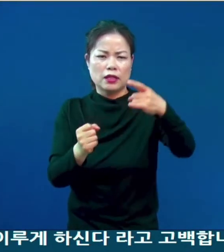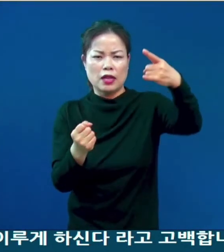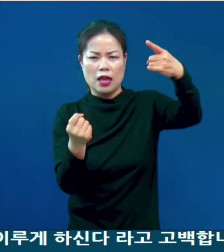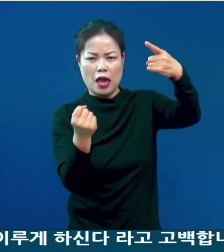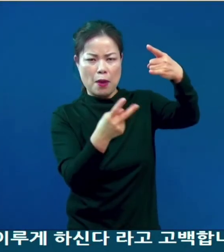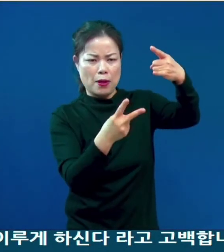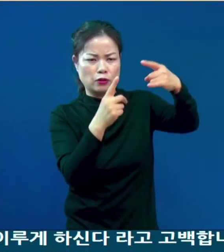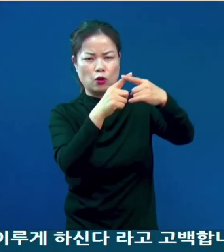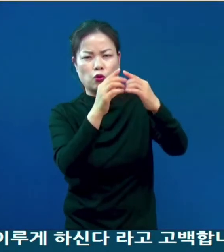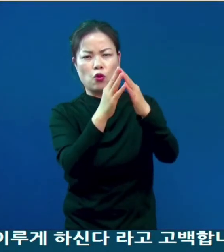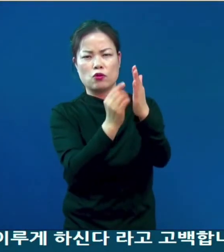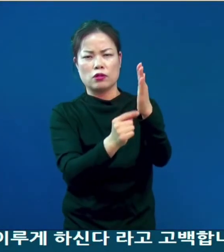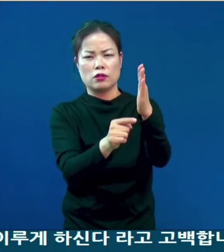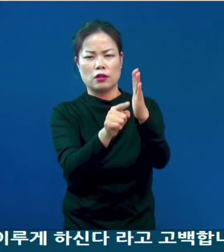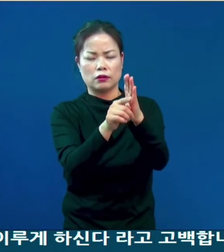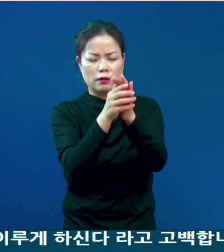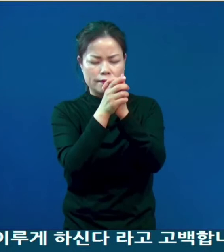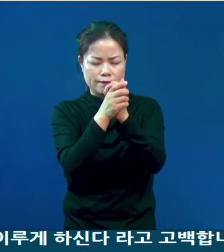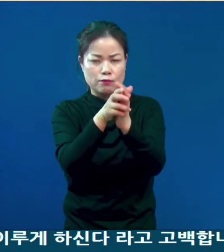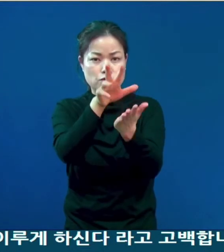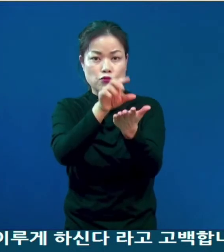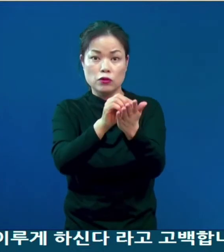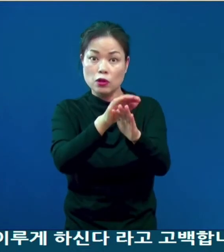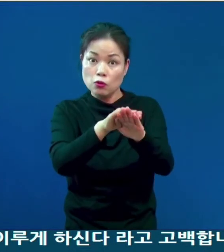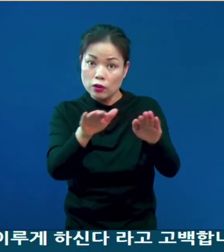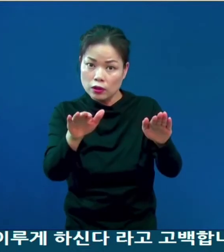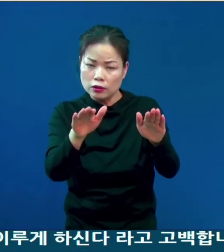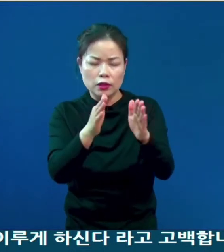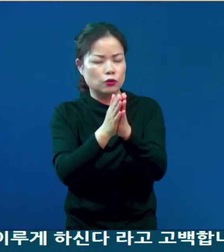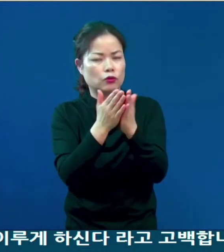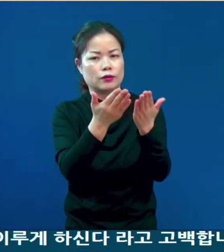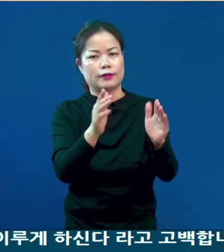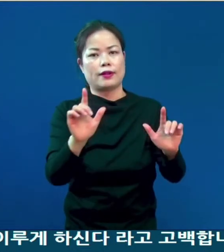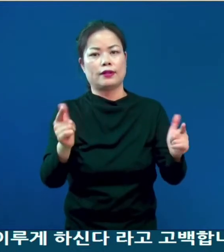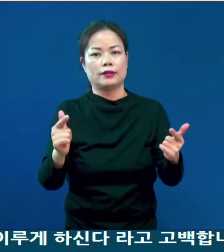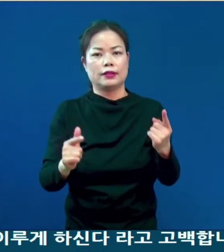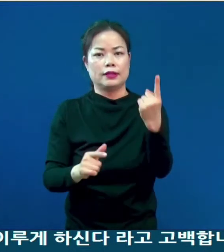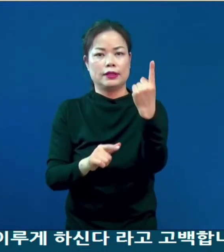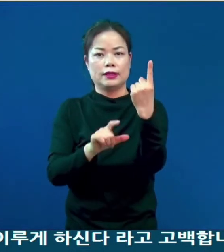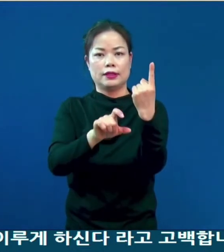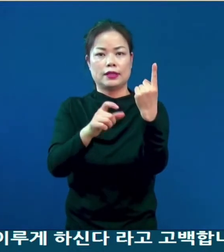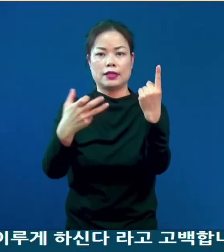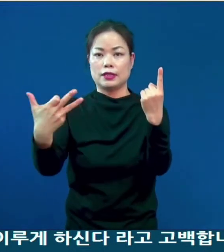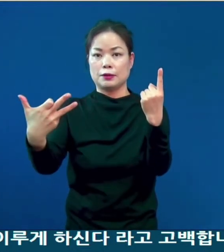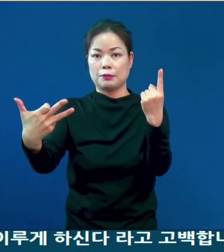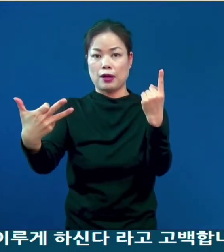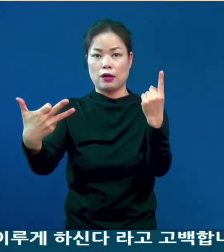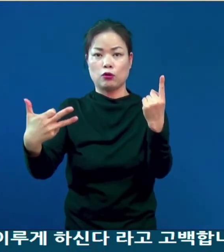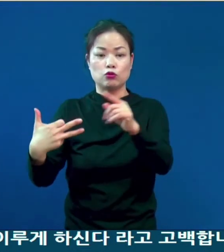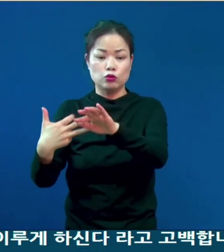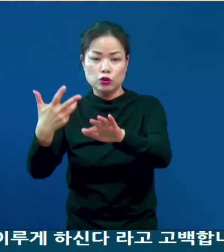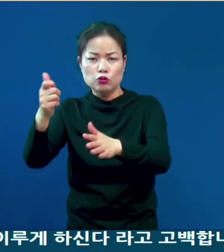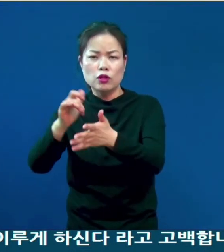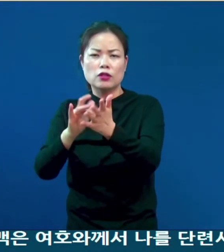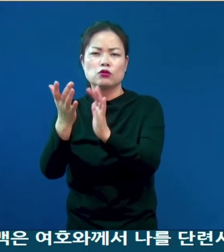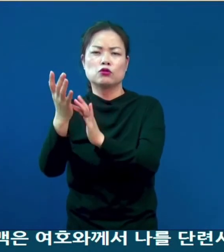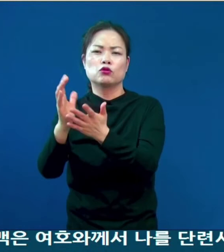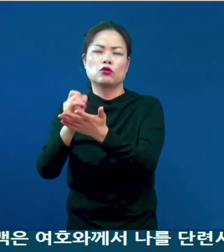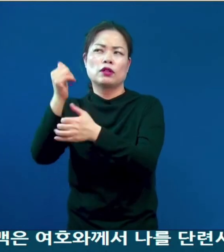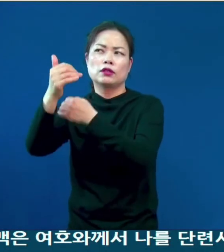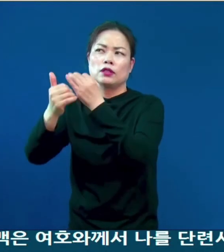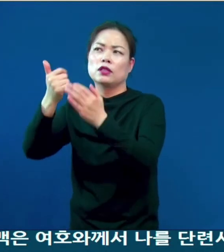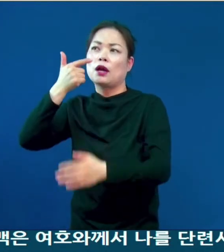성도들을 위해서 기도하면서 그들의 문제를 해결하기 위해서 기도하는 것이 아니라 1장 18절에 보면 우리 주 예수 그리스도 하나님